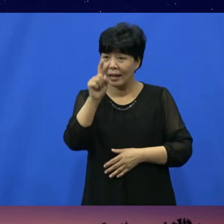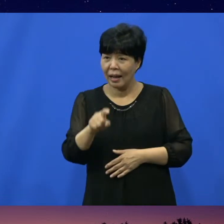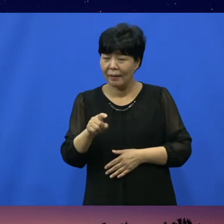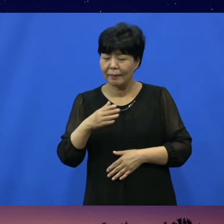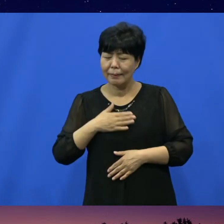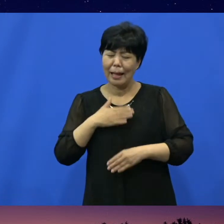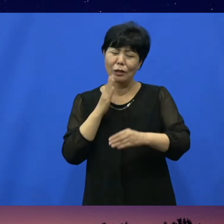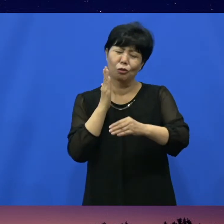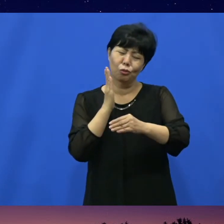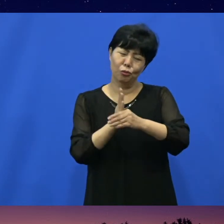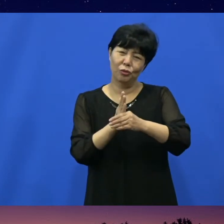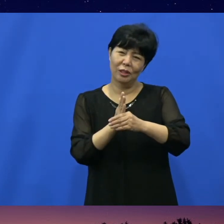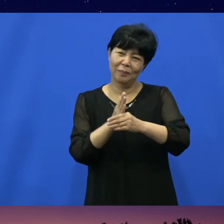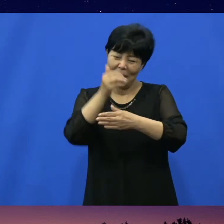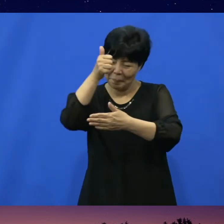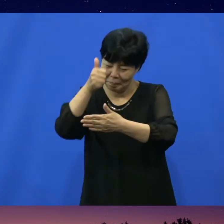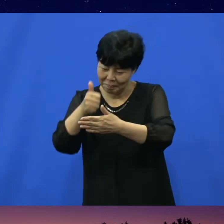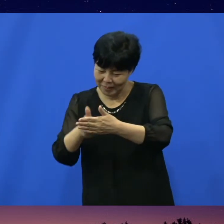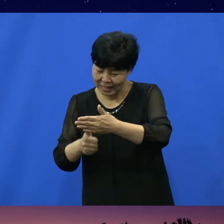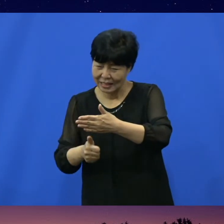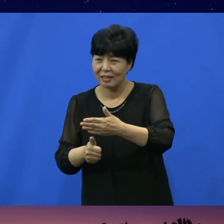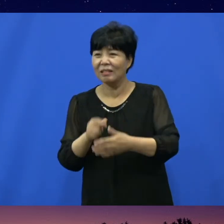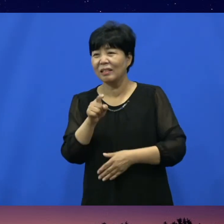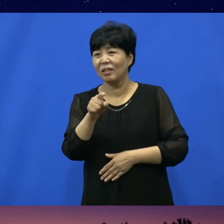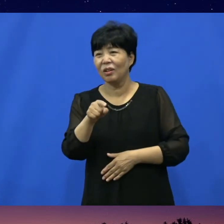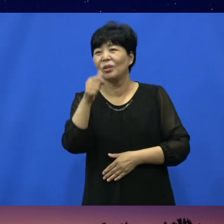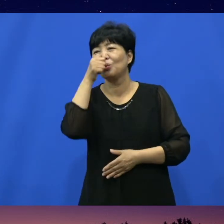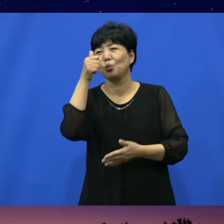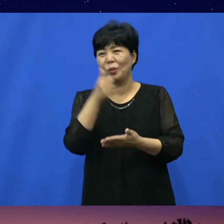거예요. 모든 게 자기 중심적이라는 거예요.